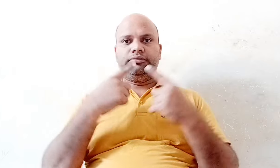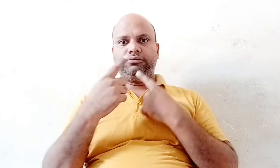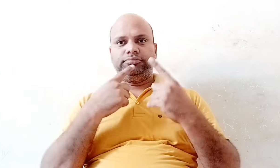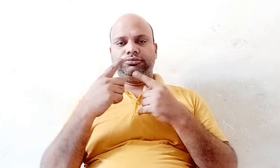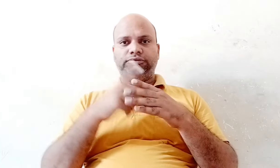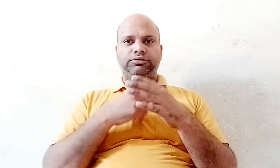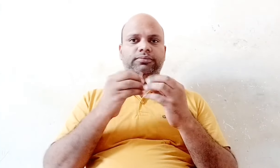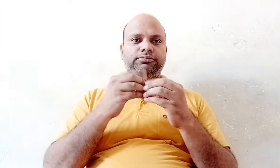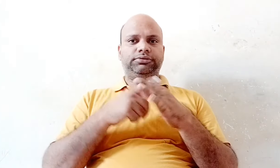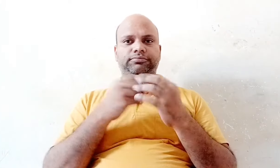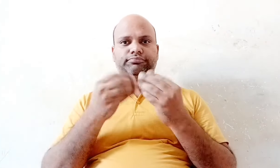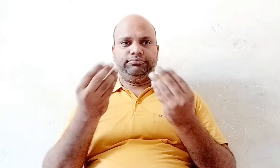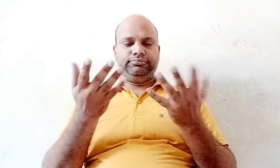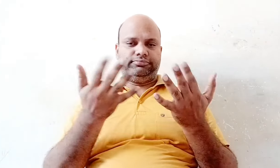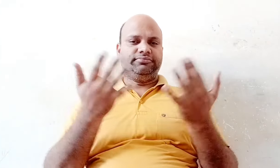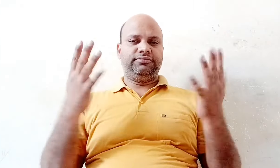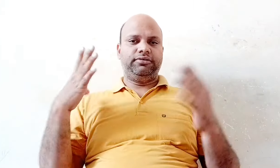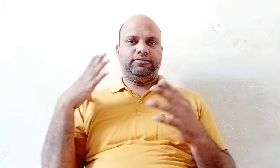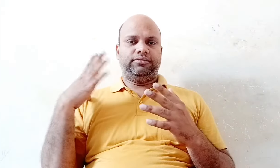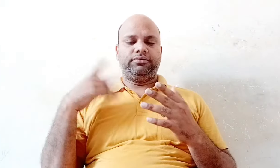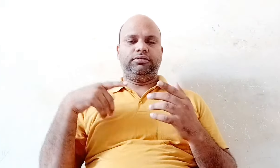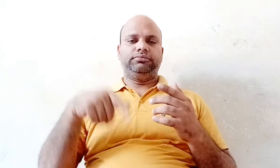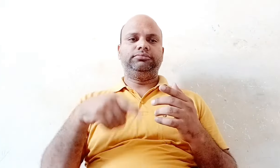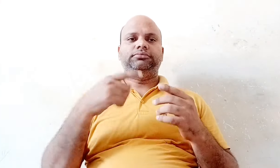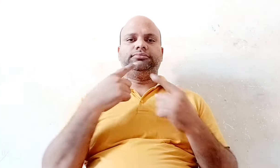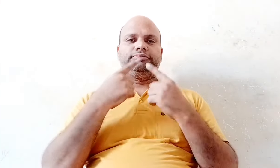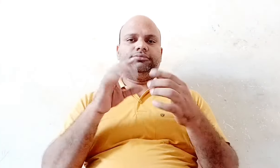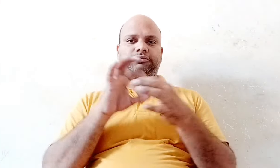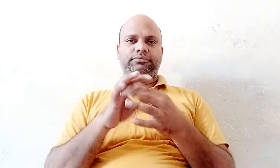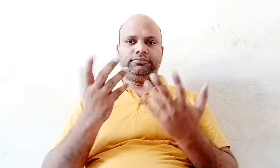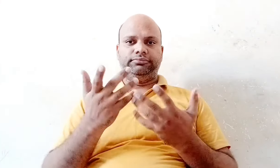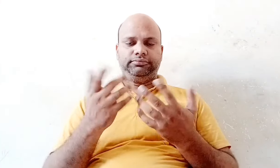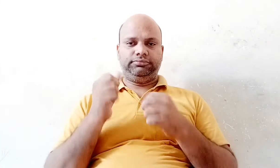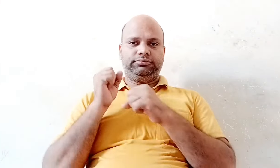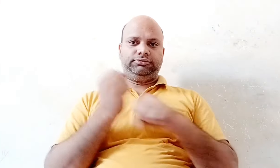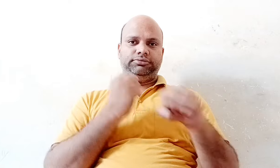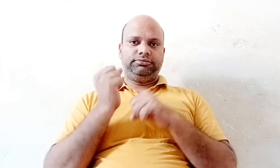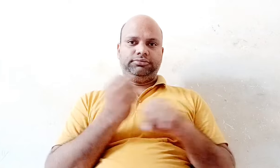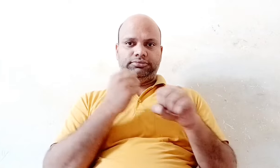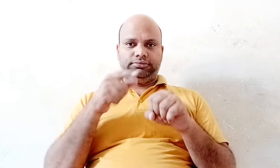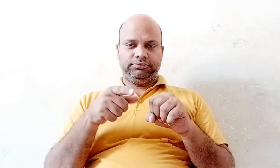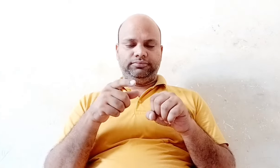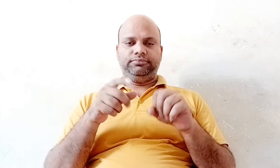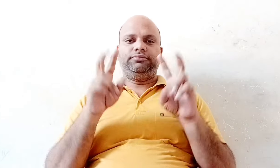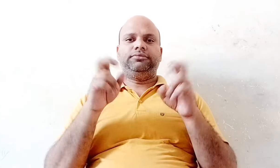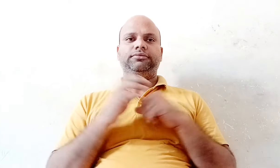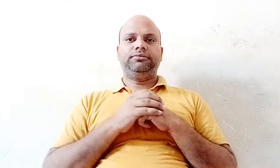302013 Kramanka Par Point 1, Ga, Ka, Esa. Ema. I-3, Dai, Ella, Vai,